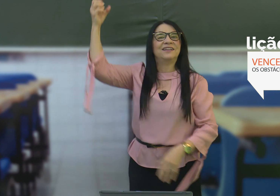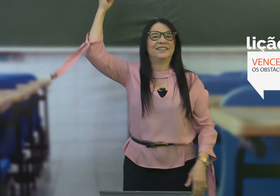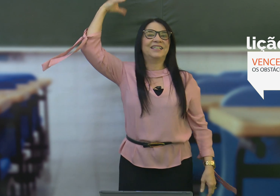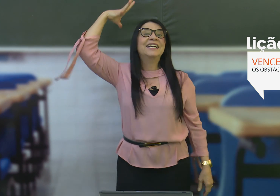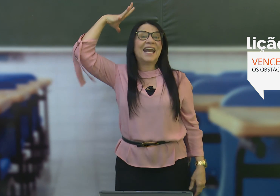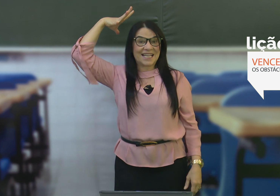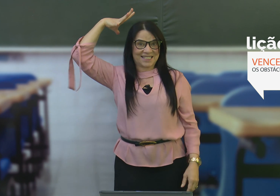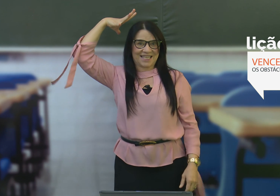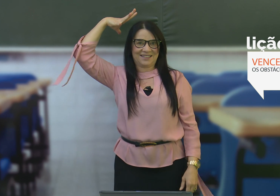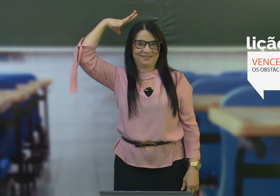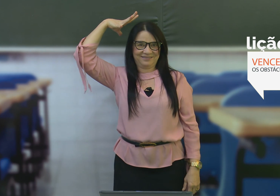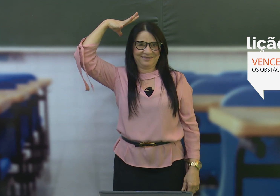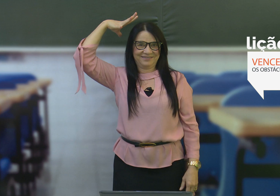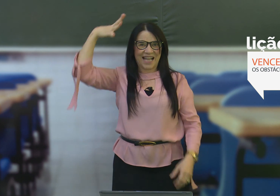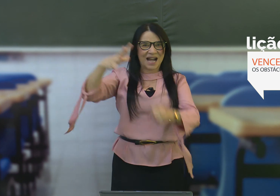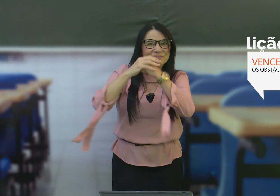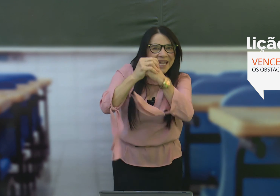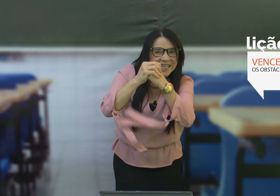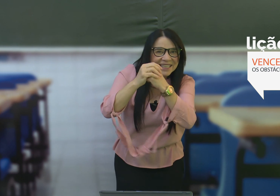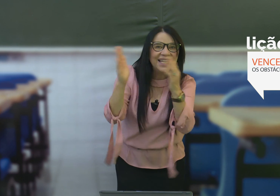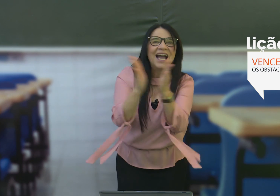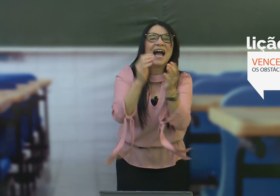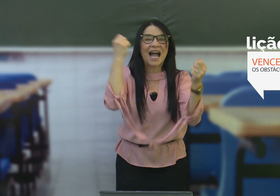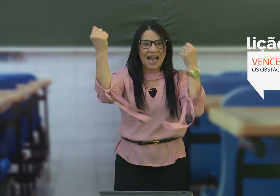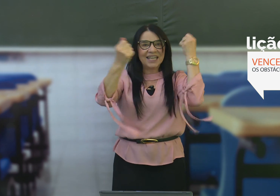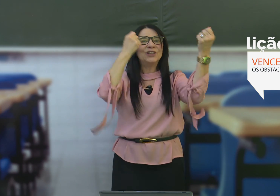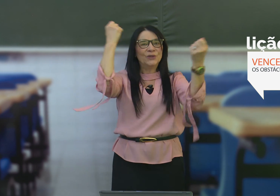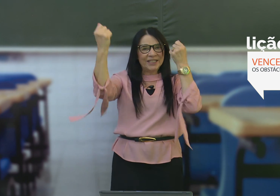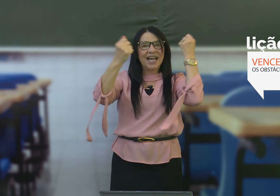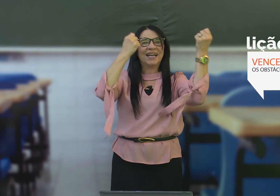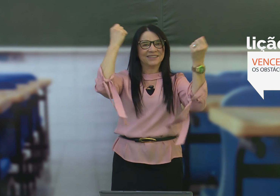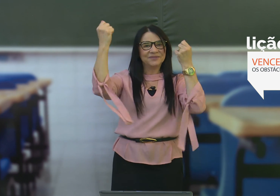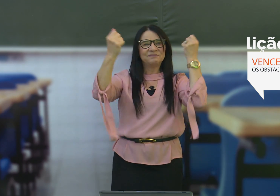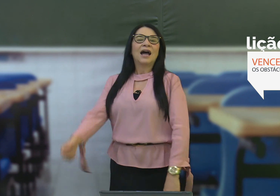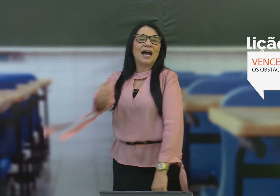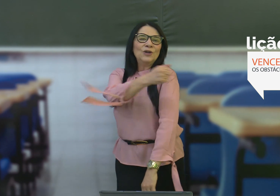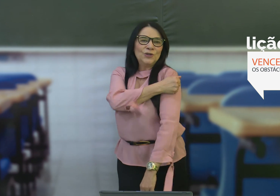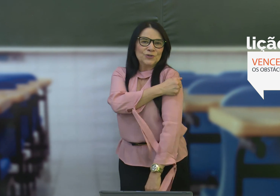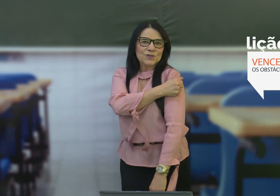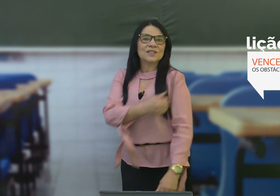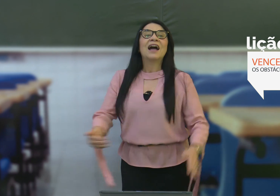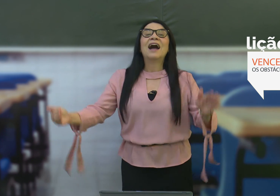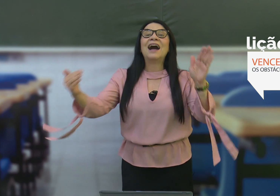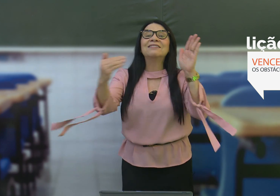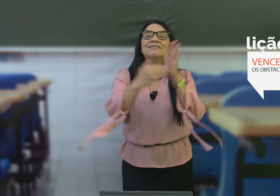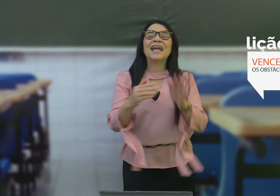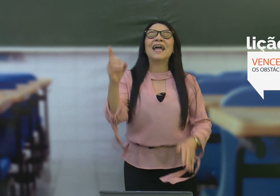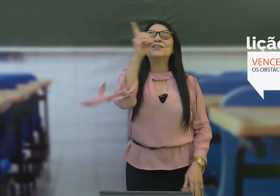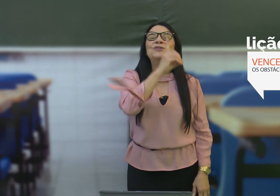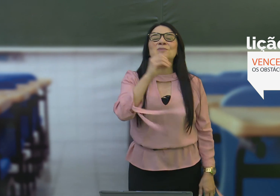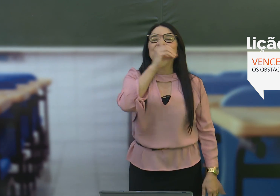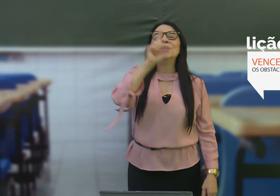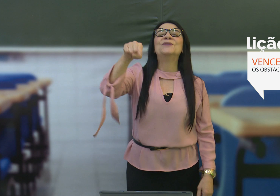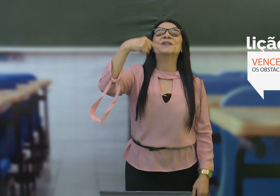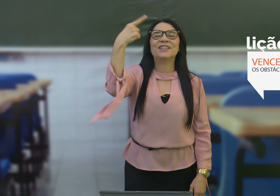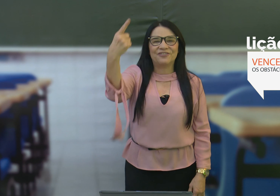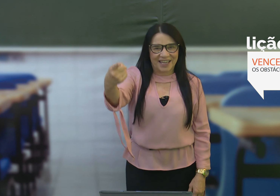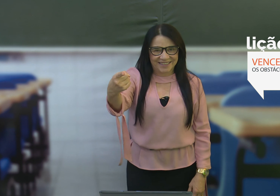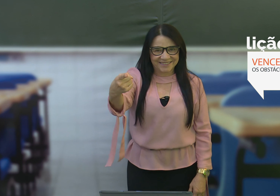e graça. Amém? Aleluia! Alunos, até domingo que vem.